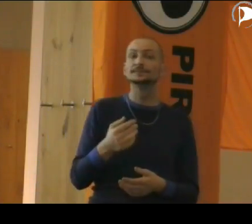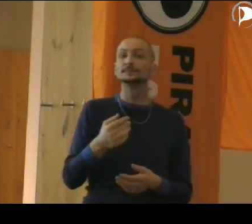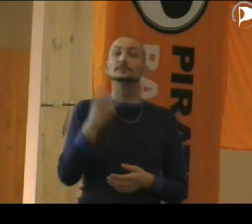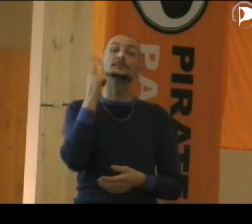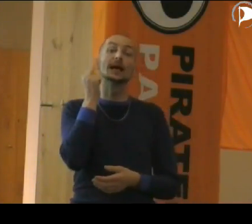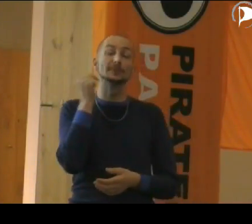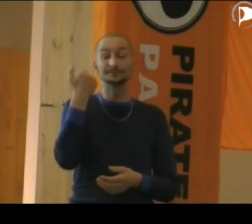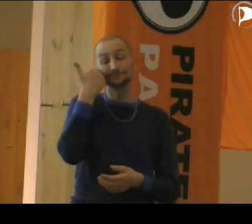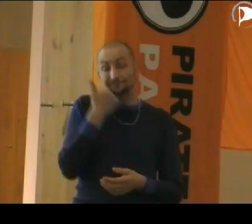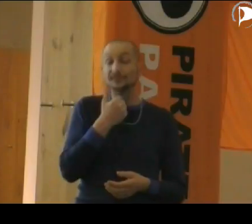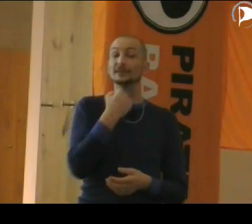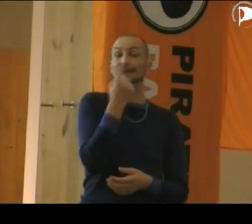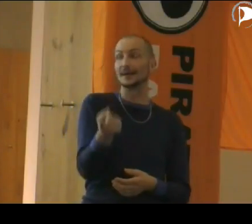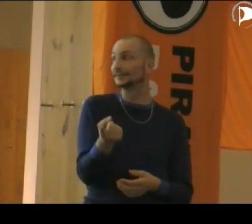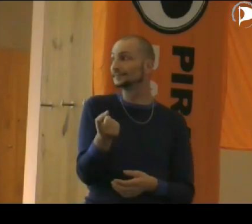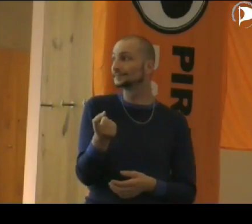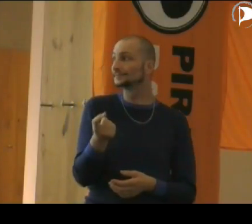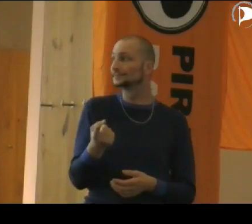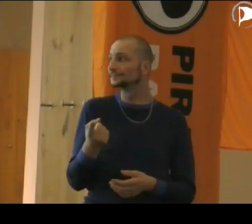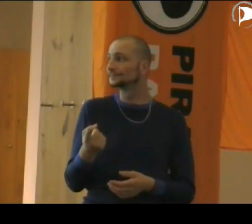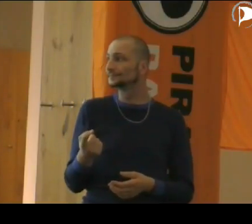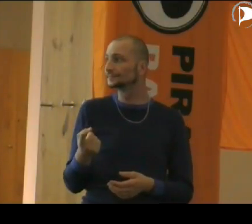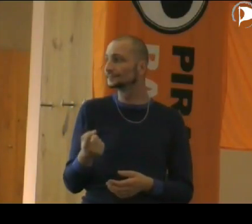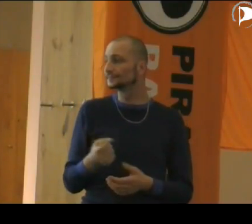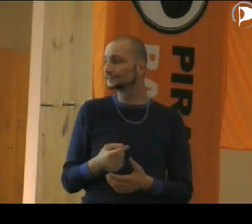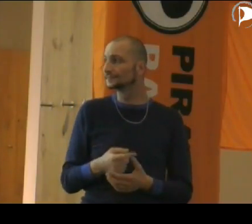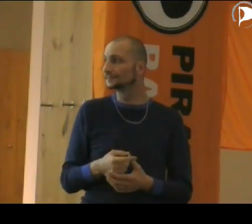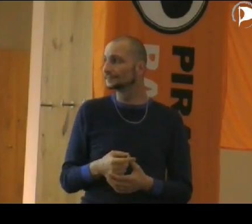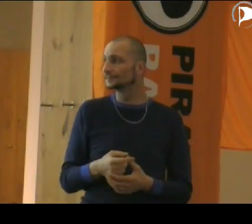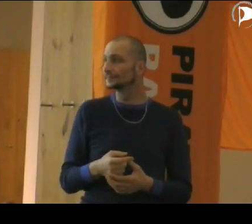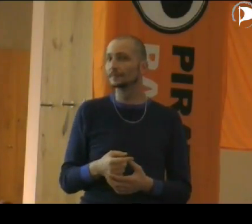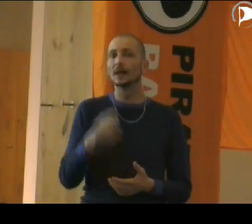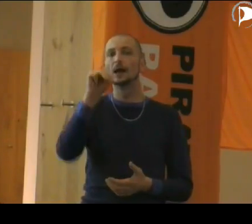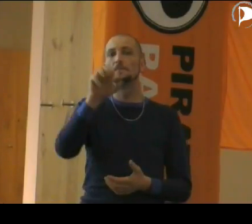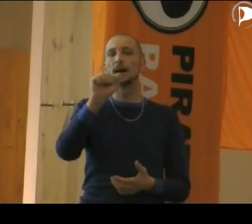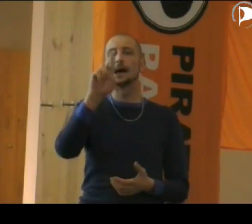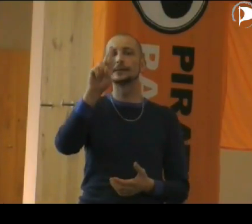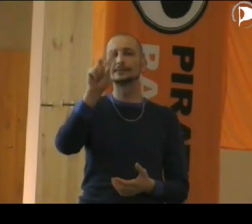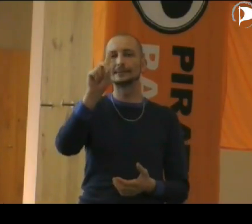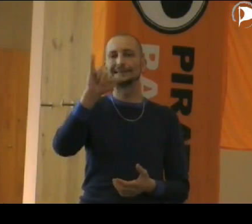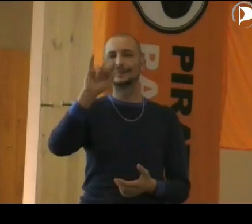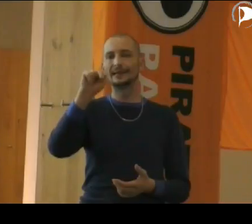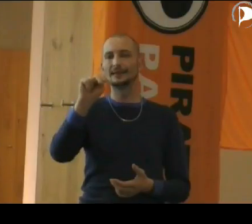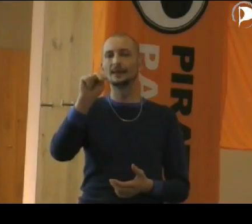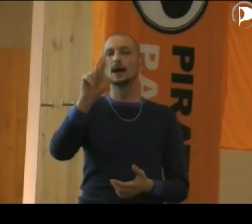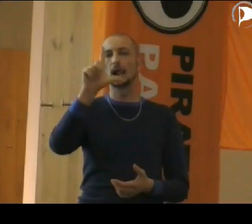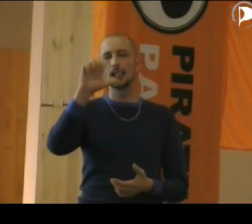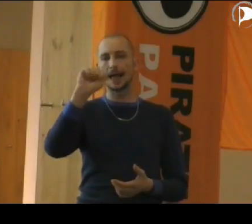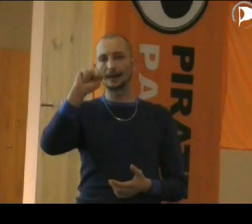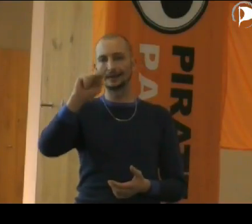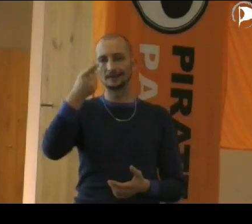nennt einfach mein name ist martin lager ich kann auch als lover unterwegs